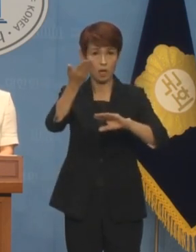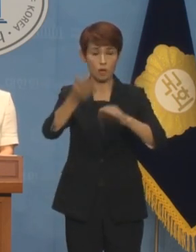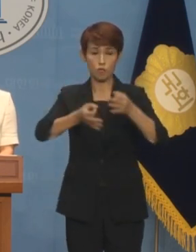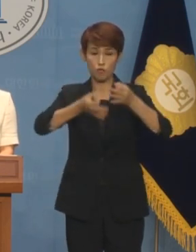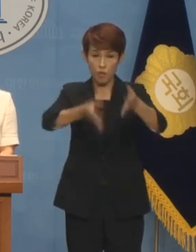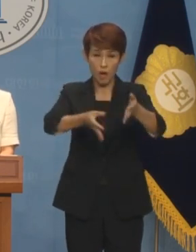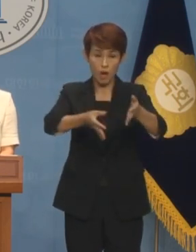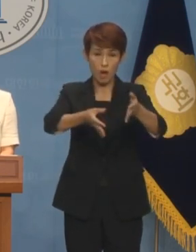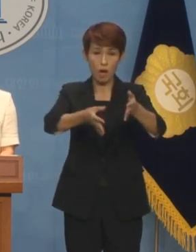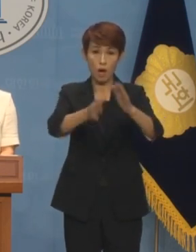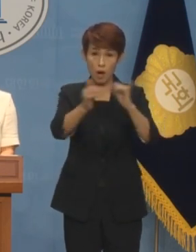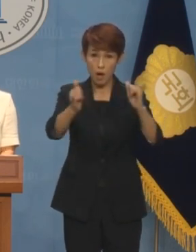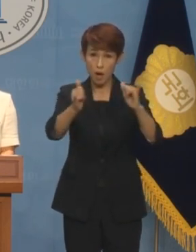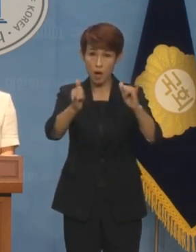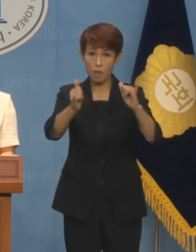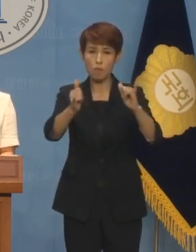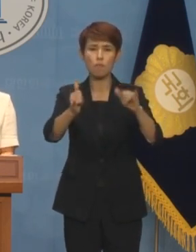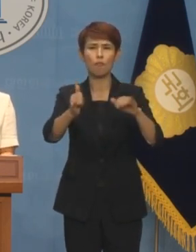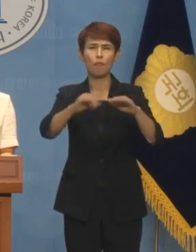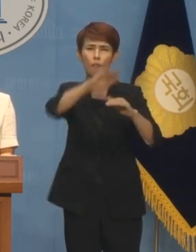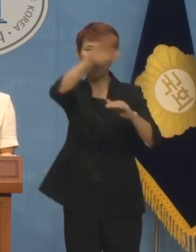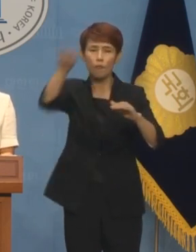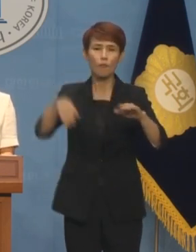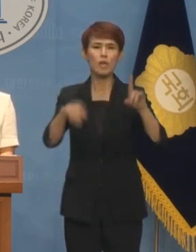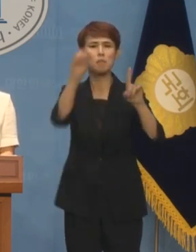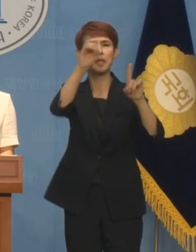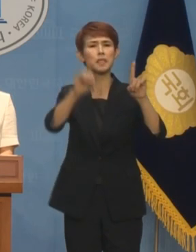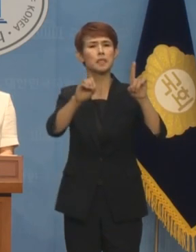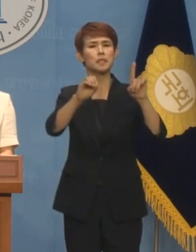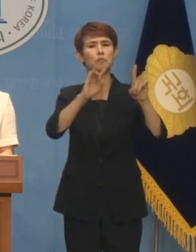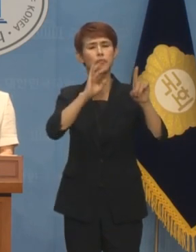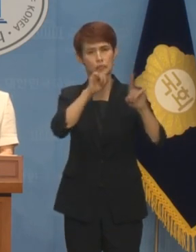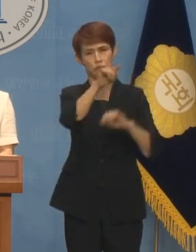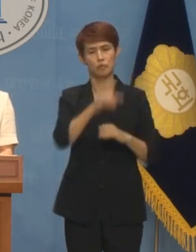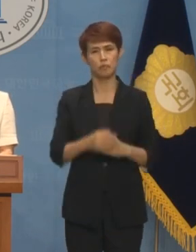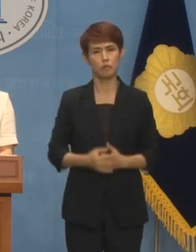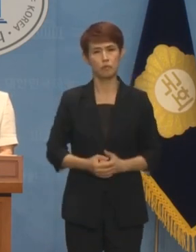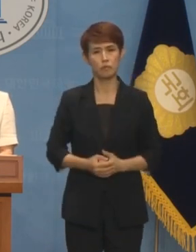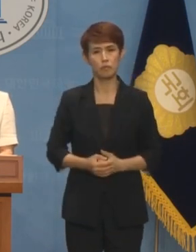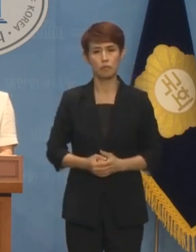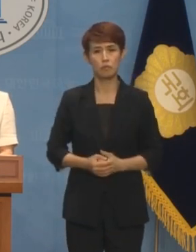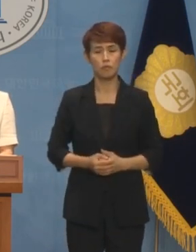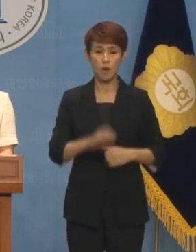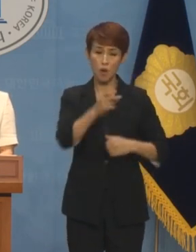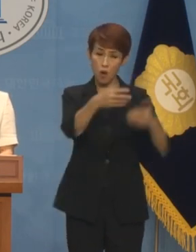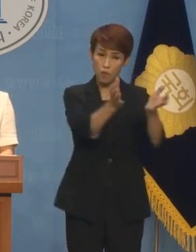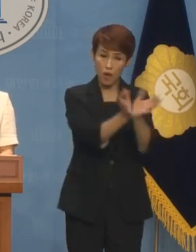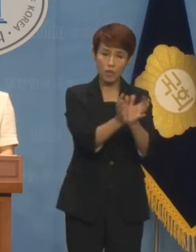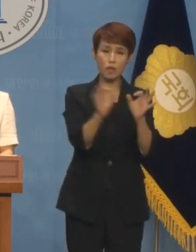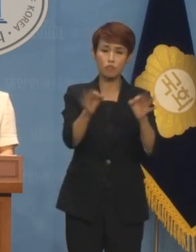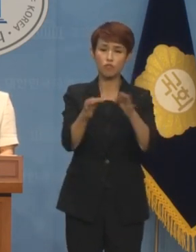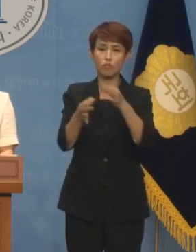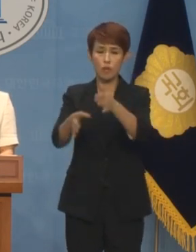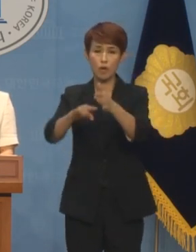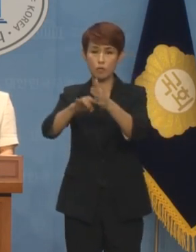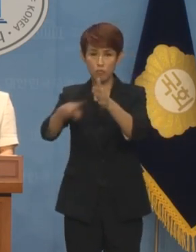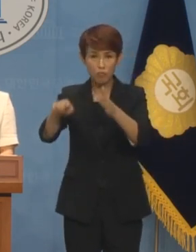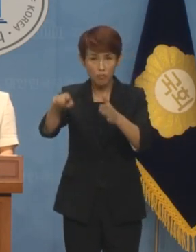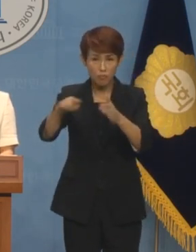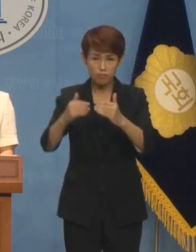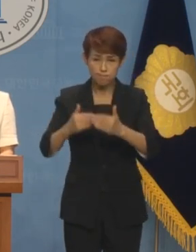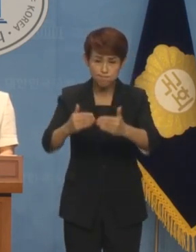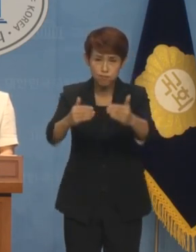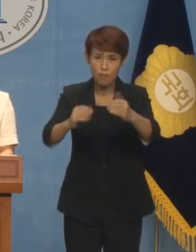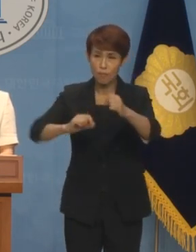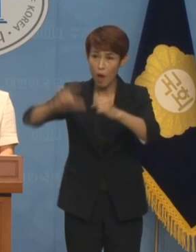올리는 투자자는 전체의 1%도 되지 않습니다. 정부 여당의 금융투자소득세 폐지 추진은 대다수의